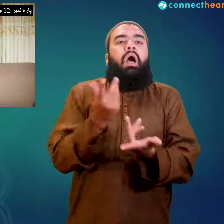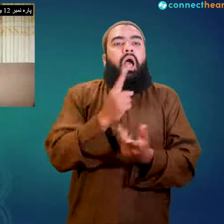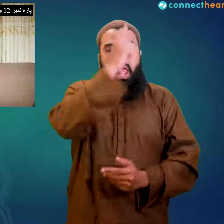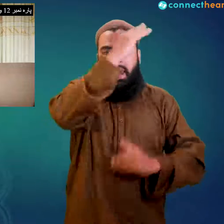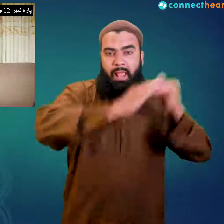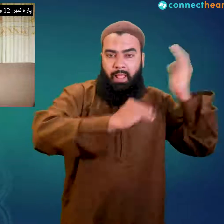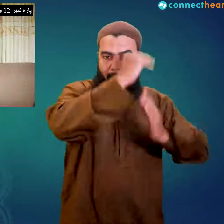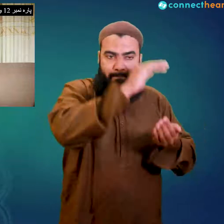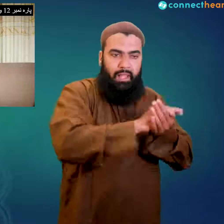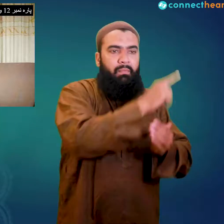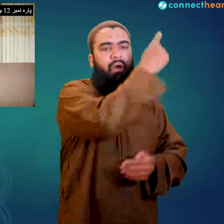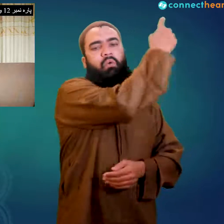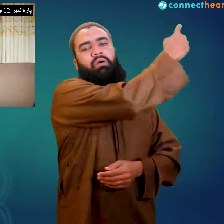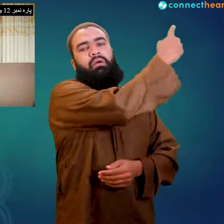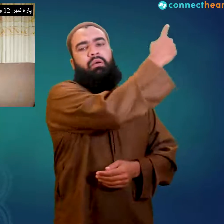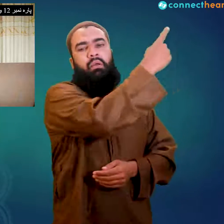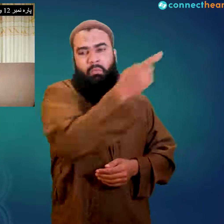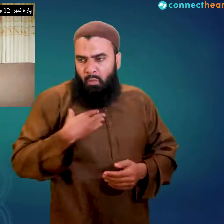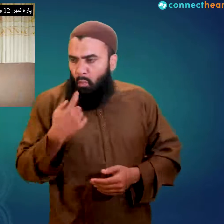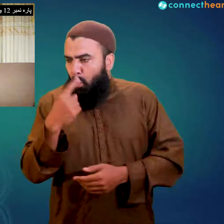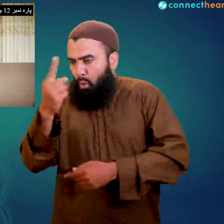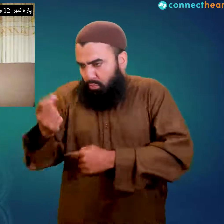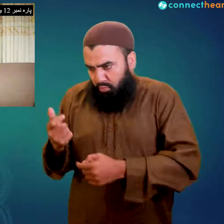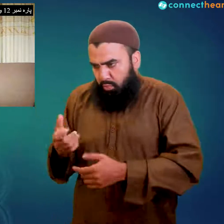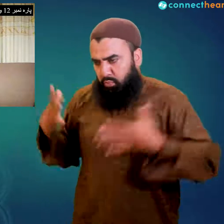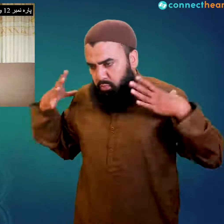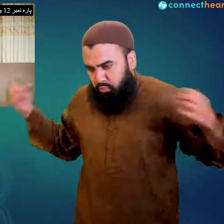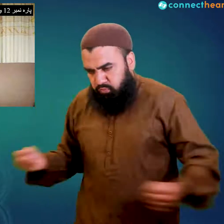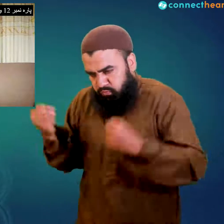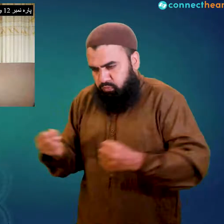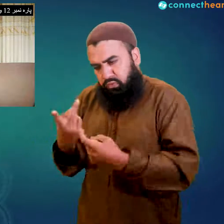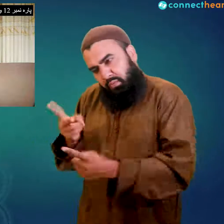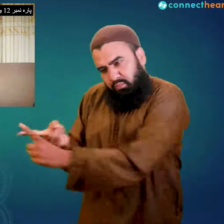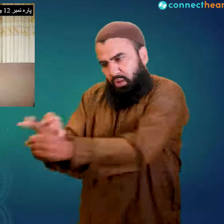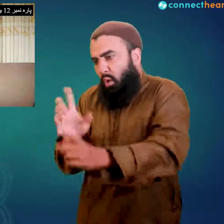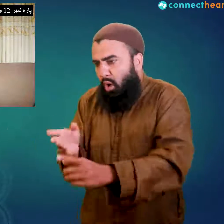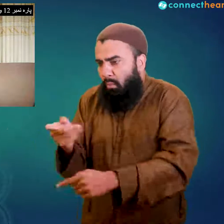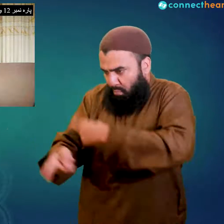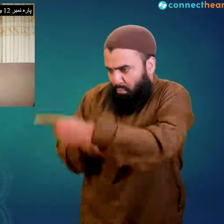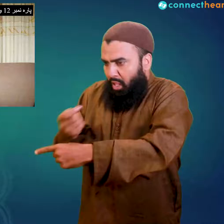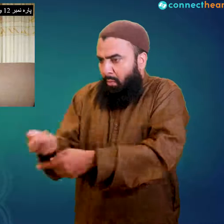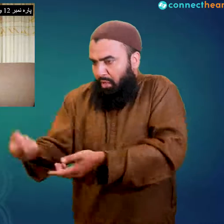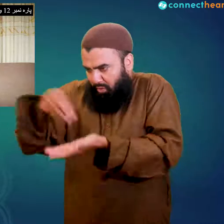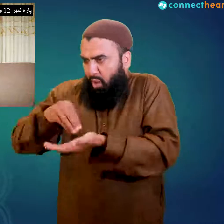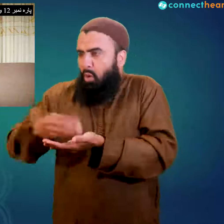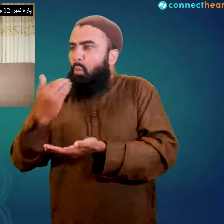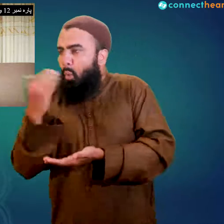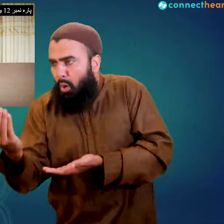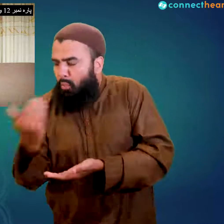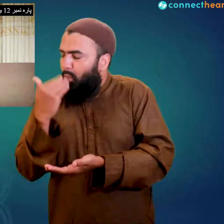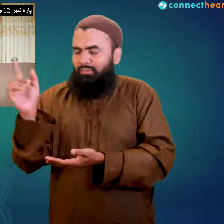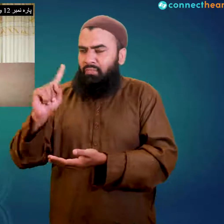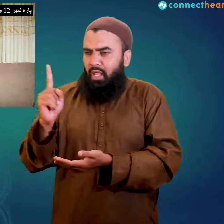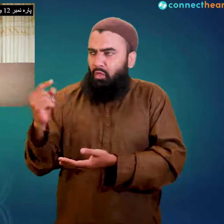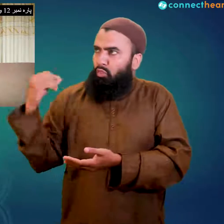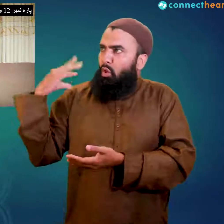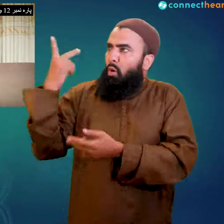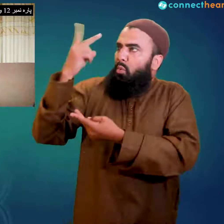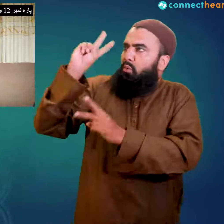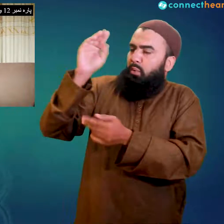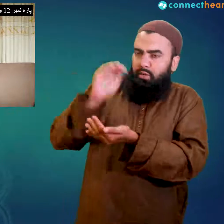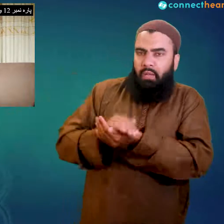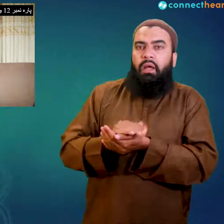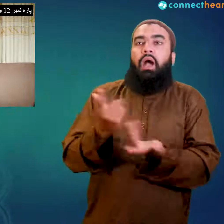زندگی، بغاوت والی زندگی تم گزار چکے ہو، اس حق کا پیغام آ جانے کے بعد جب تم اس پیغام پر آ جاؤ